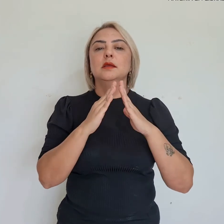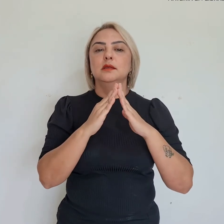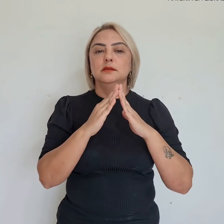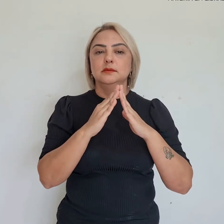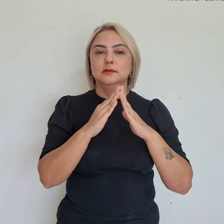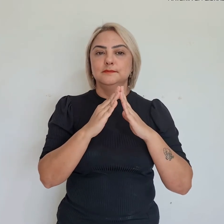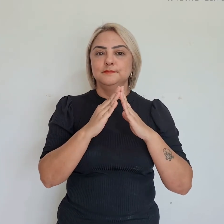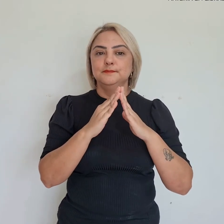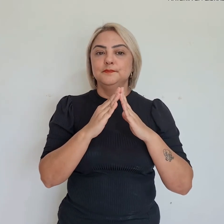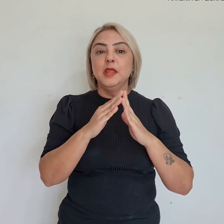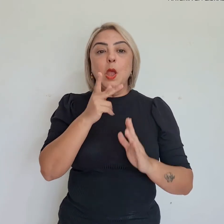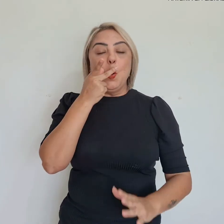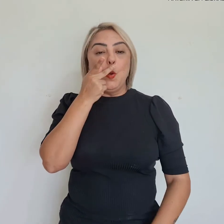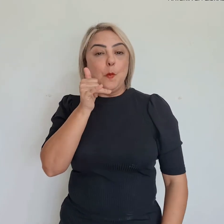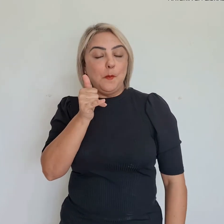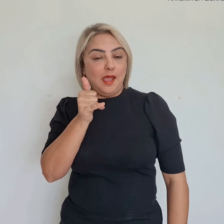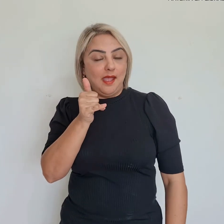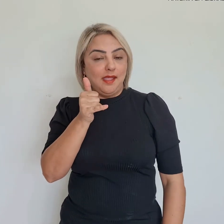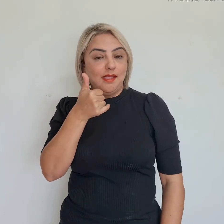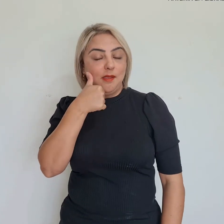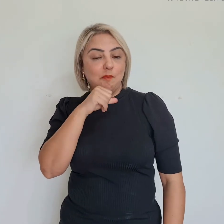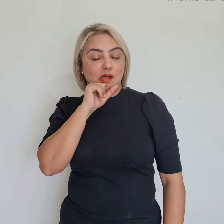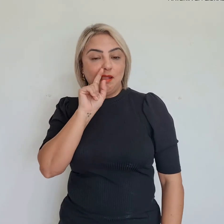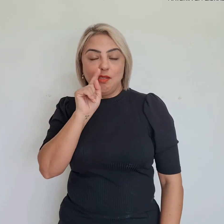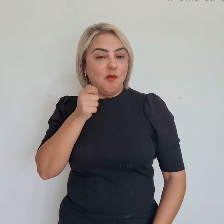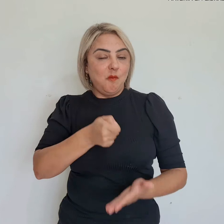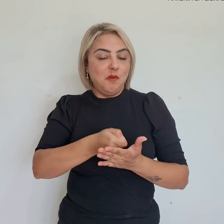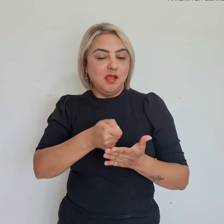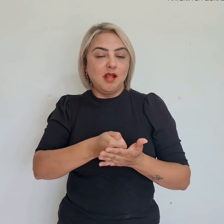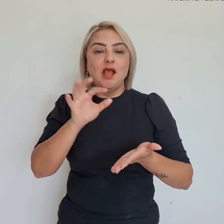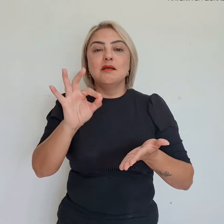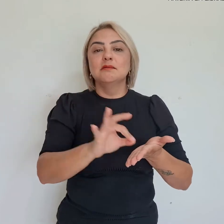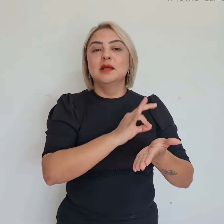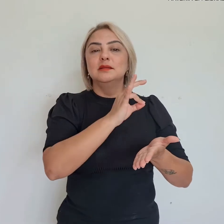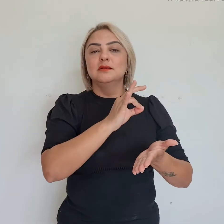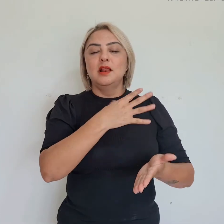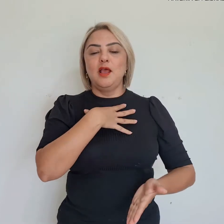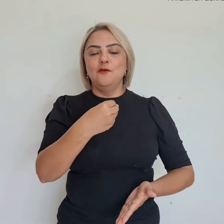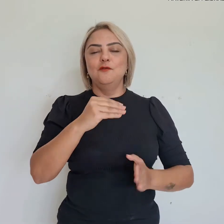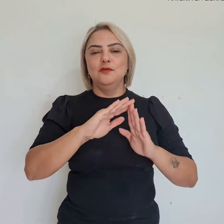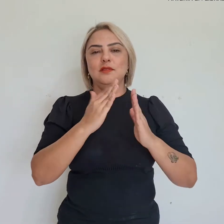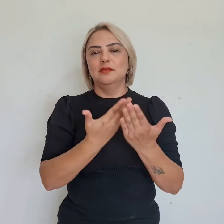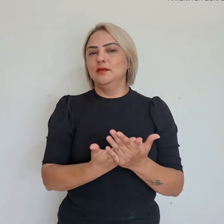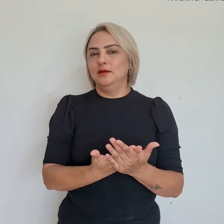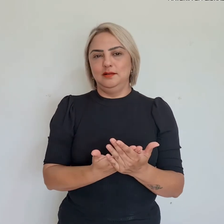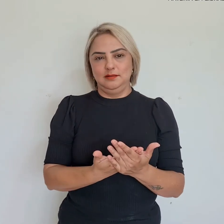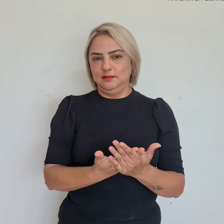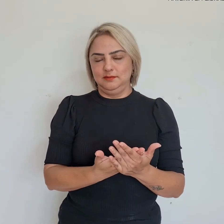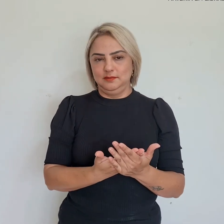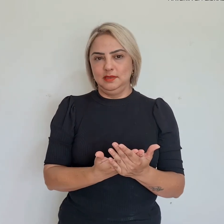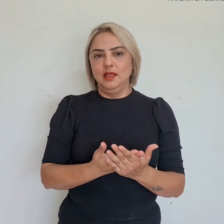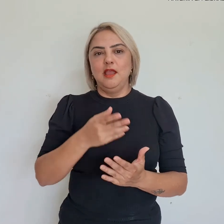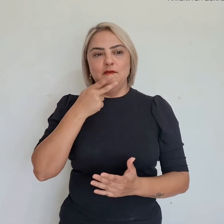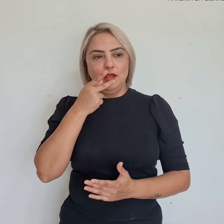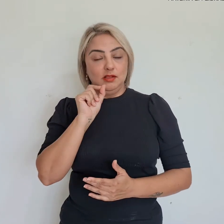os pais não serão obrigados a matricular os filhos nas escolas. Afirma para ele